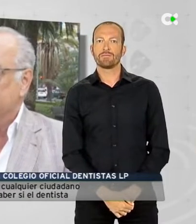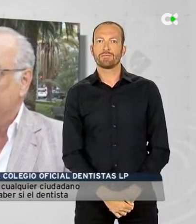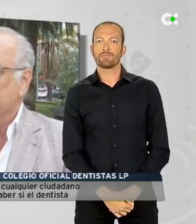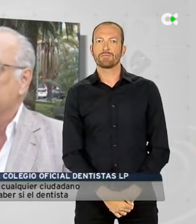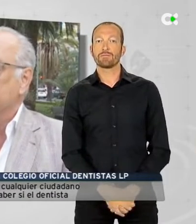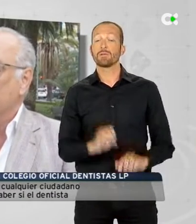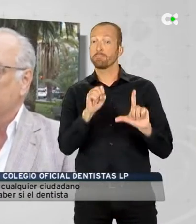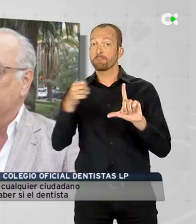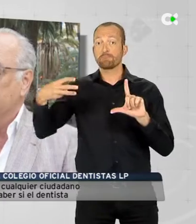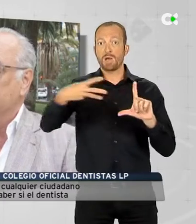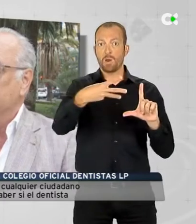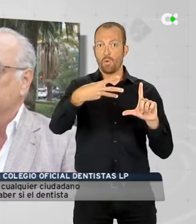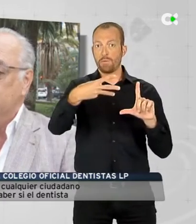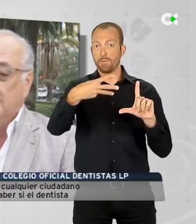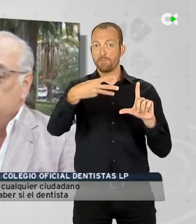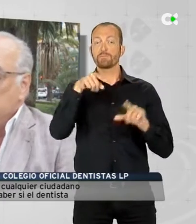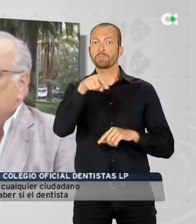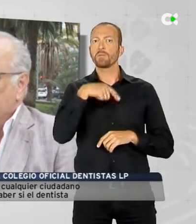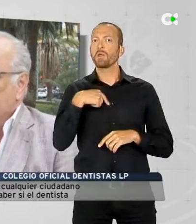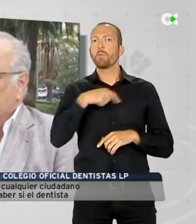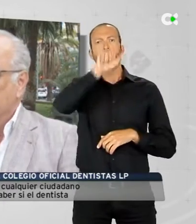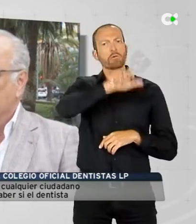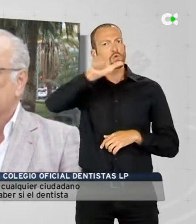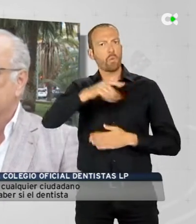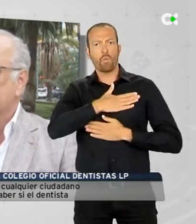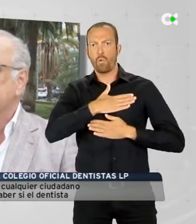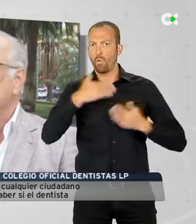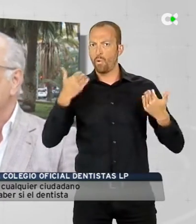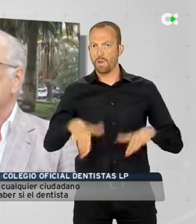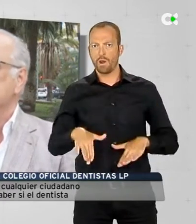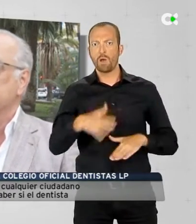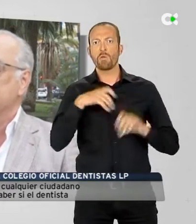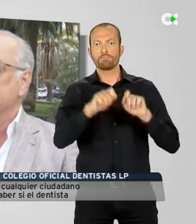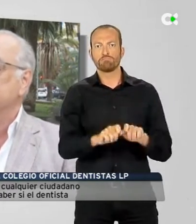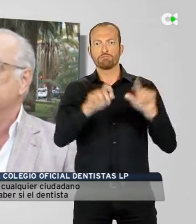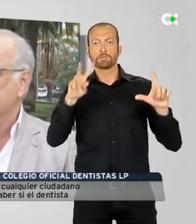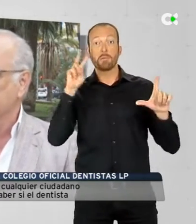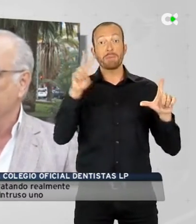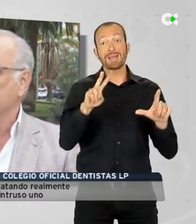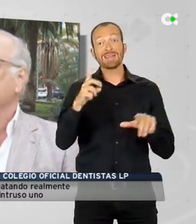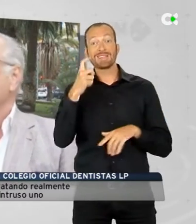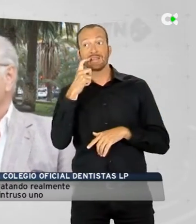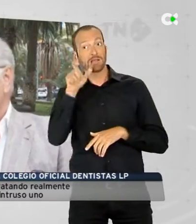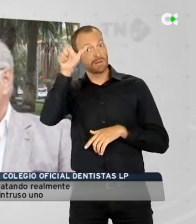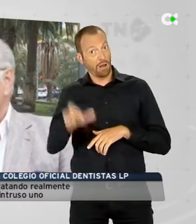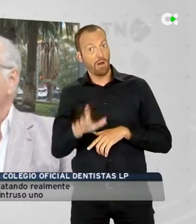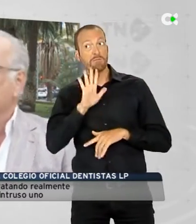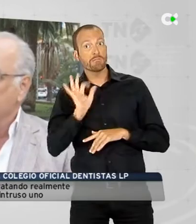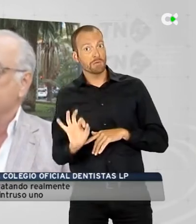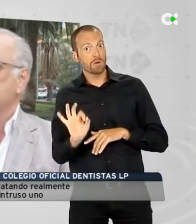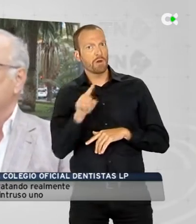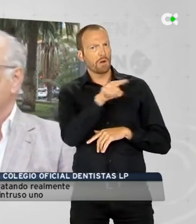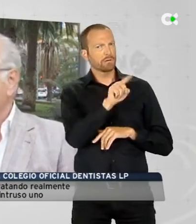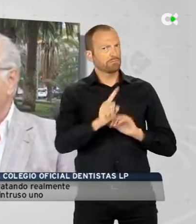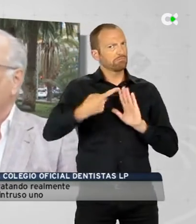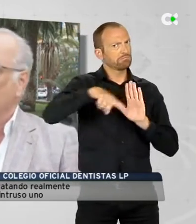En esta página, cualquier ciudadano que quiera saber si el dentista que la está tratando realmente